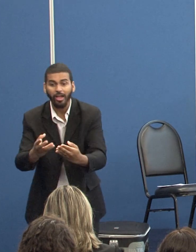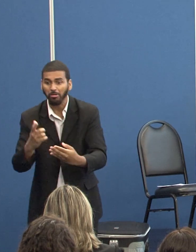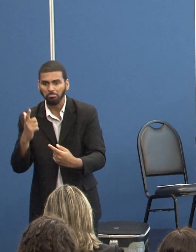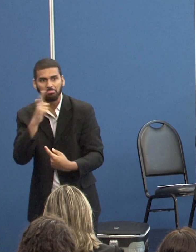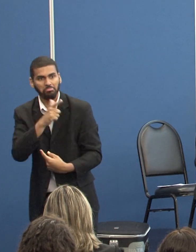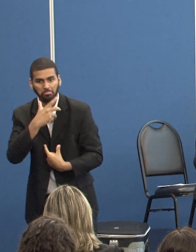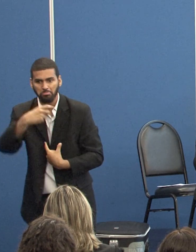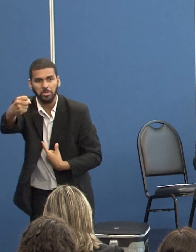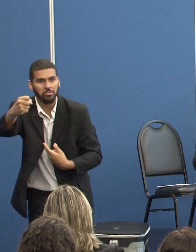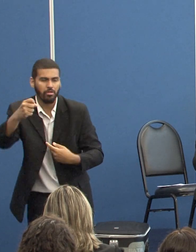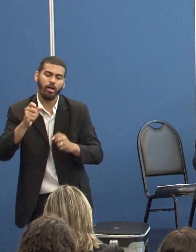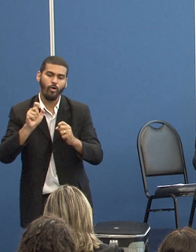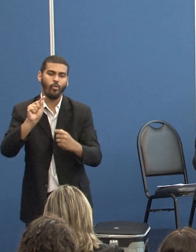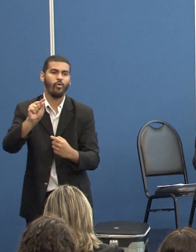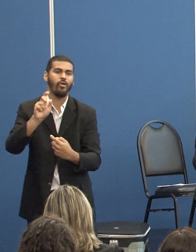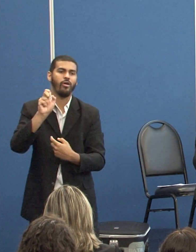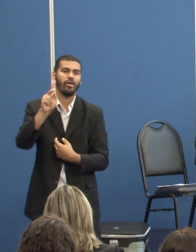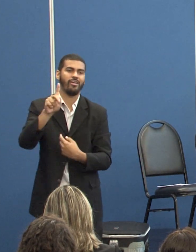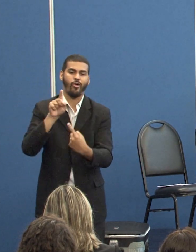os objetivos.